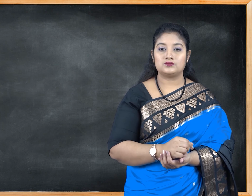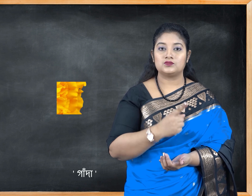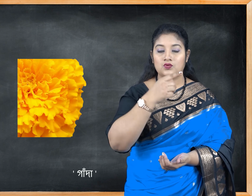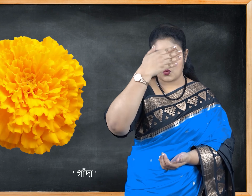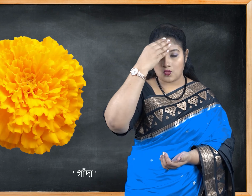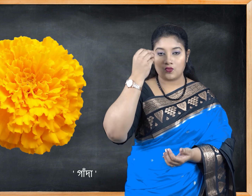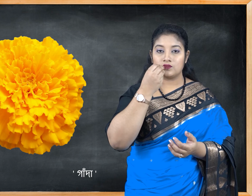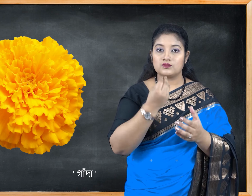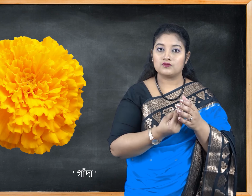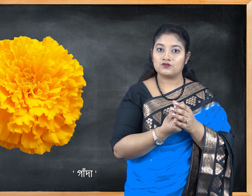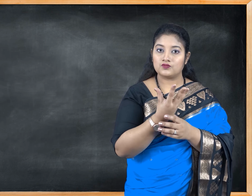গাঁদা,